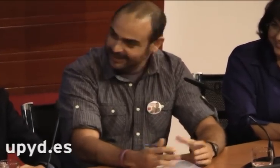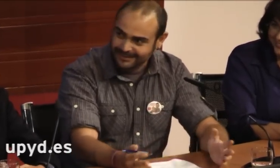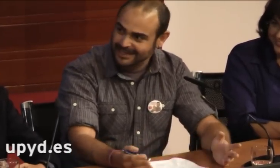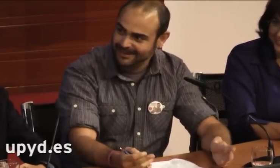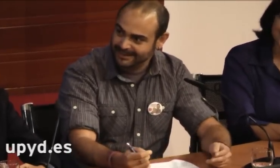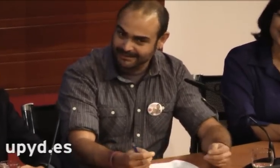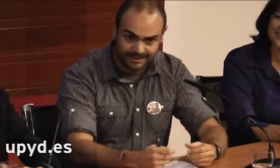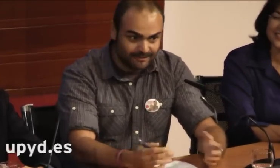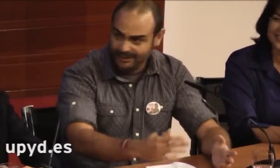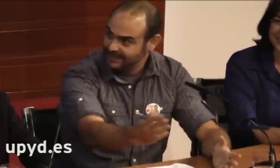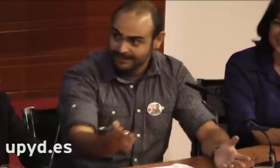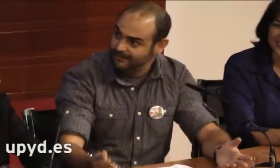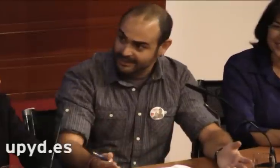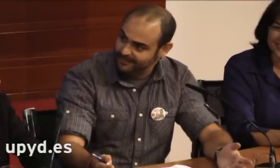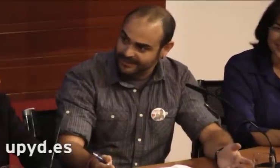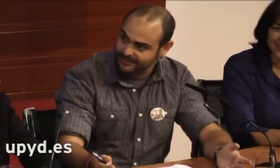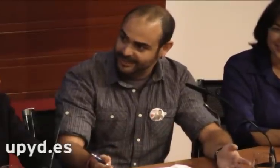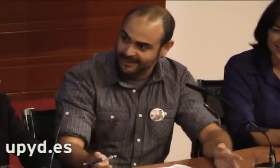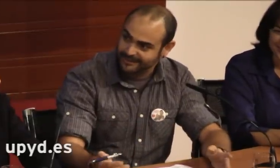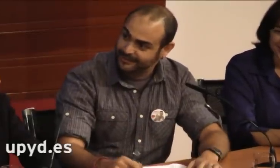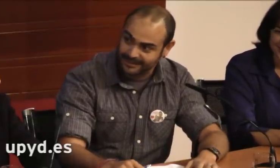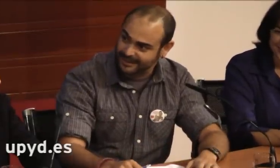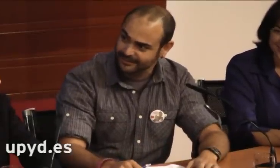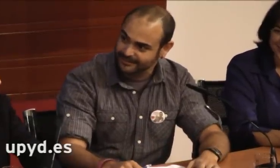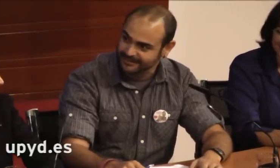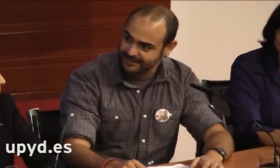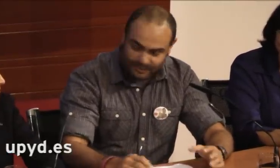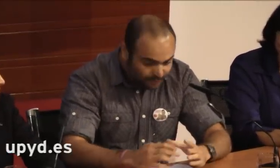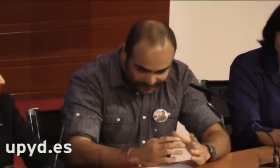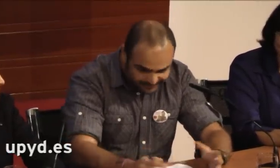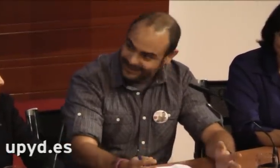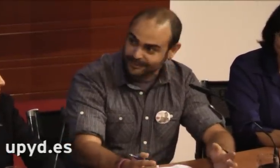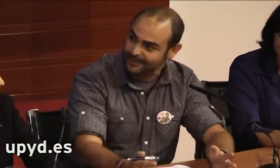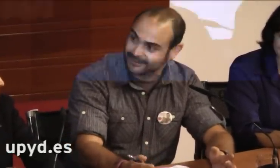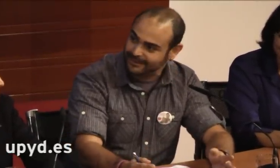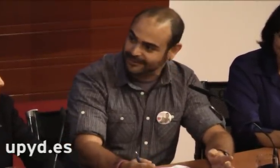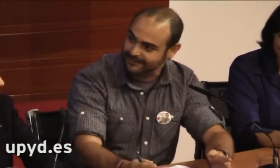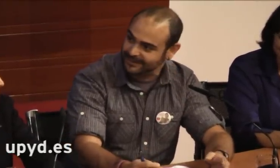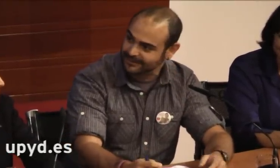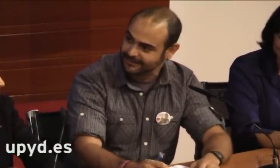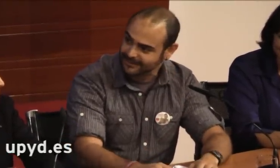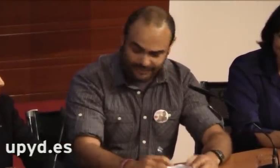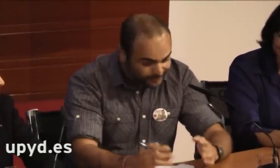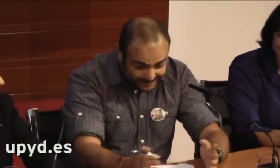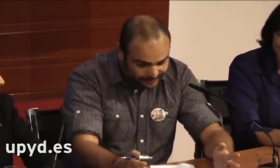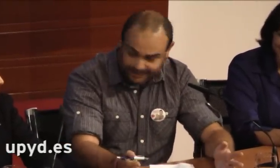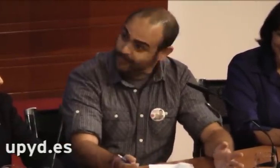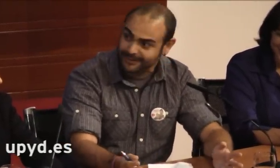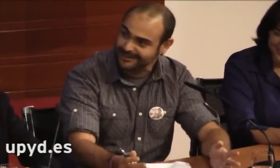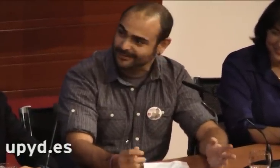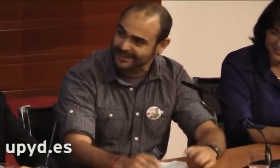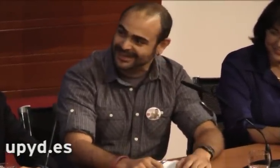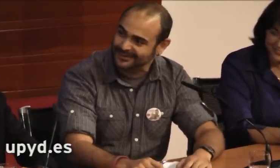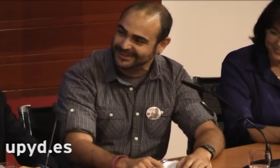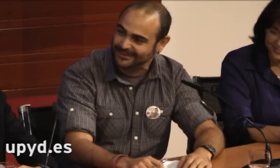no me resignaba a que la política sea lo que estamos viendo en este país desde hace 30 años. No puede ser que no se puedan hacer las cosas bien. No puede ser que no se pueda